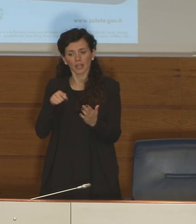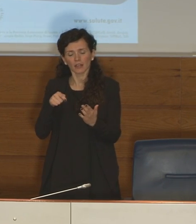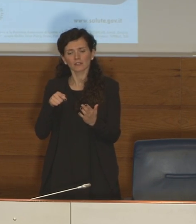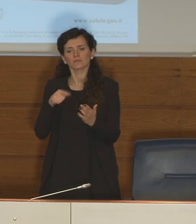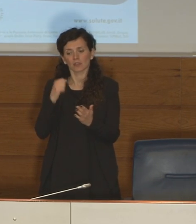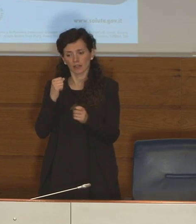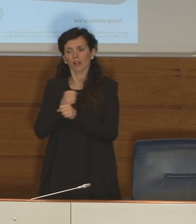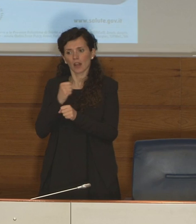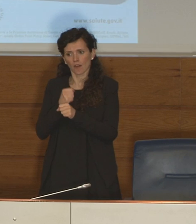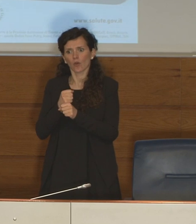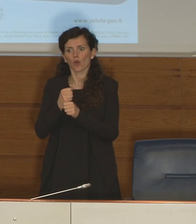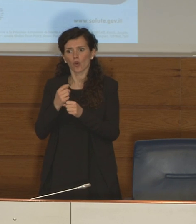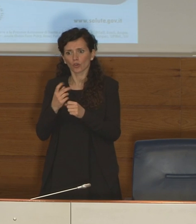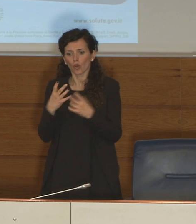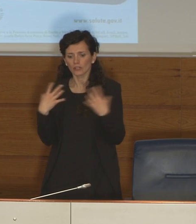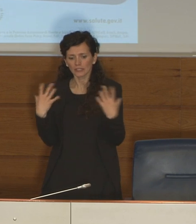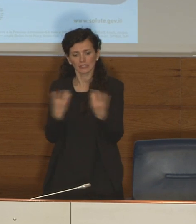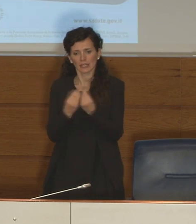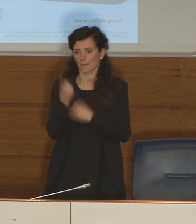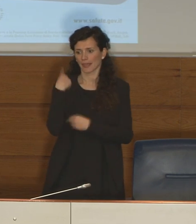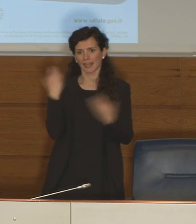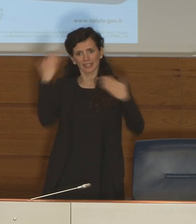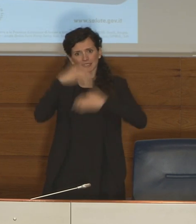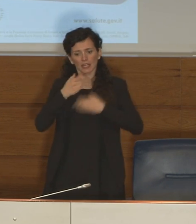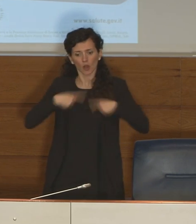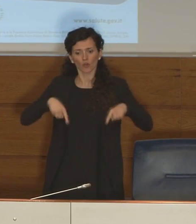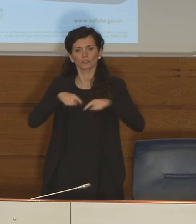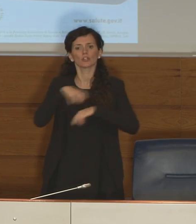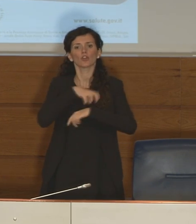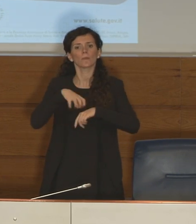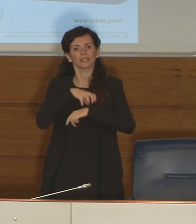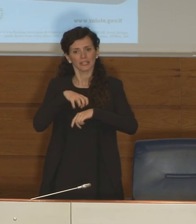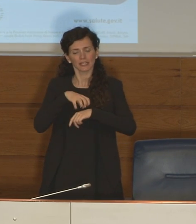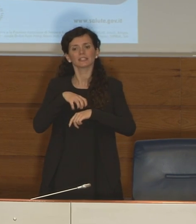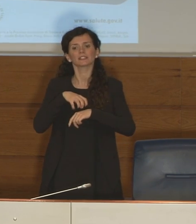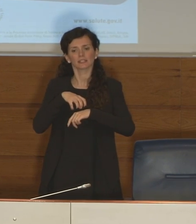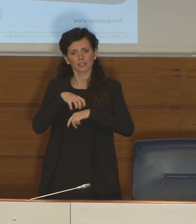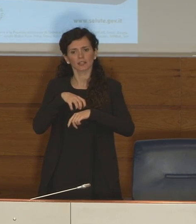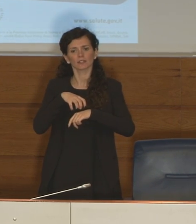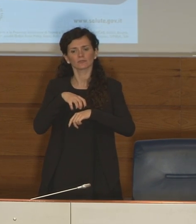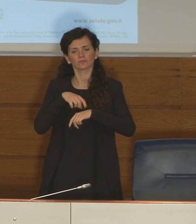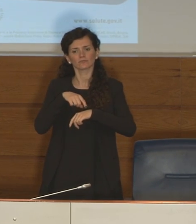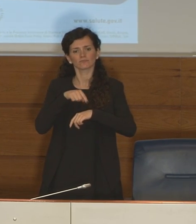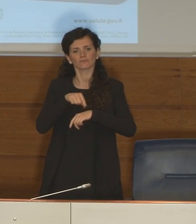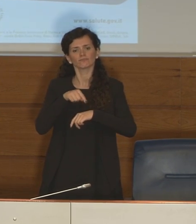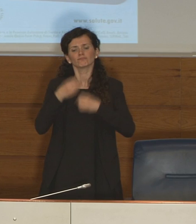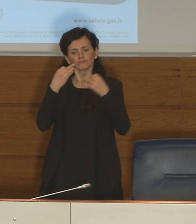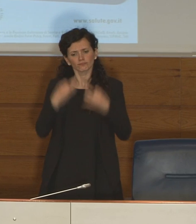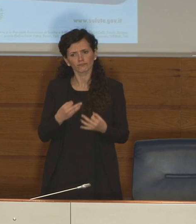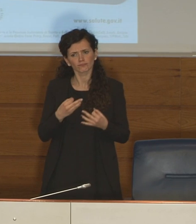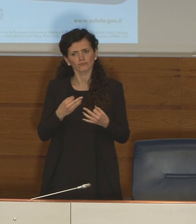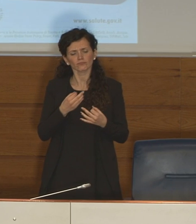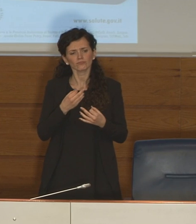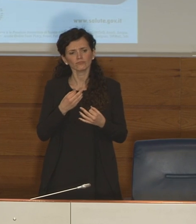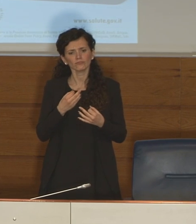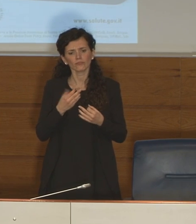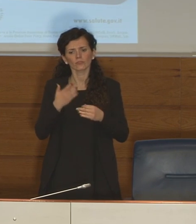fatto anche ieri sera dal consiglio dei ministri con l'adozione di una serie di disposizioni